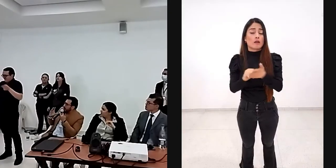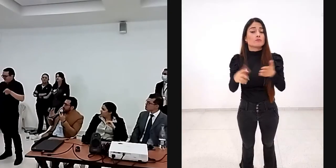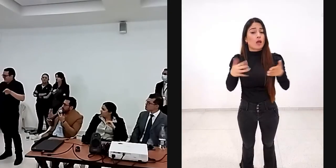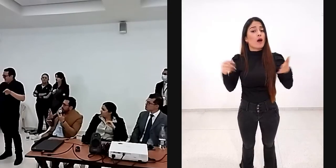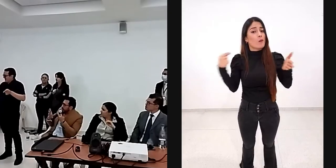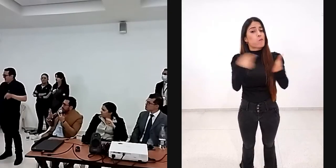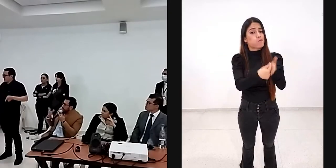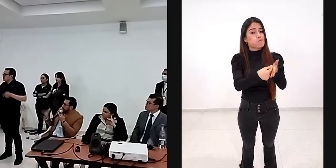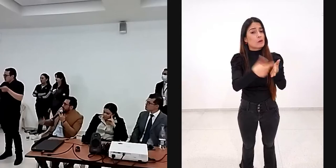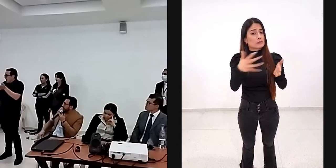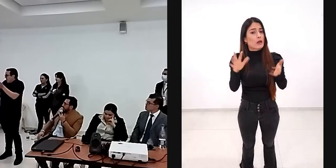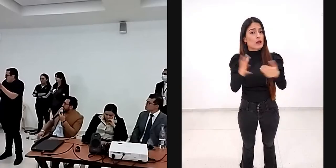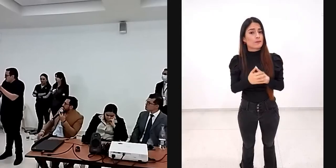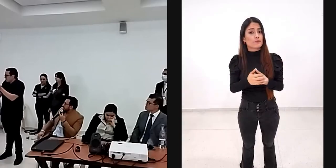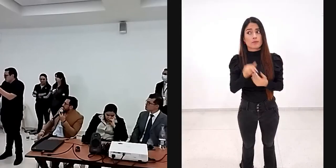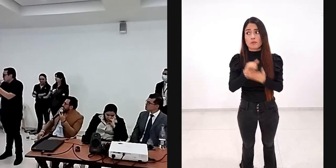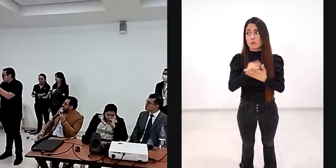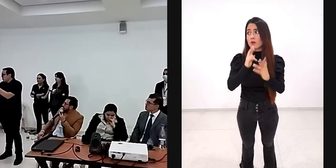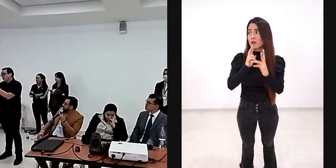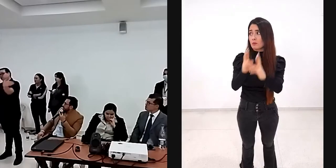y por eso siempre